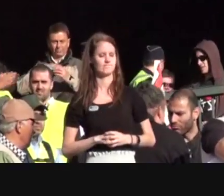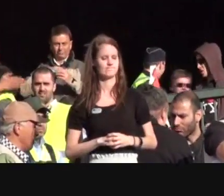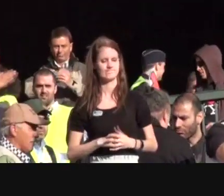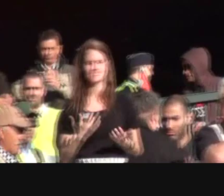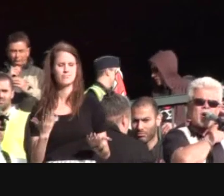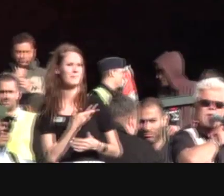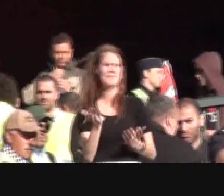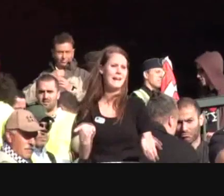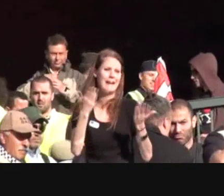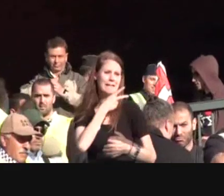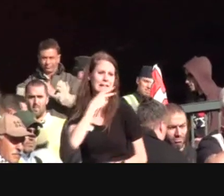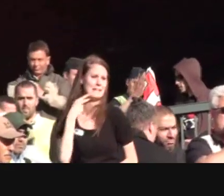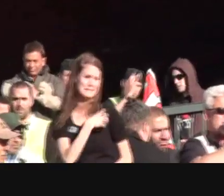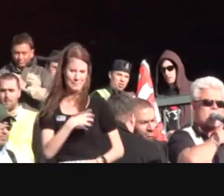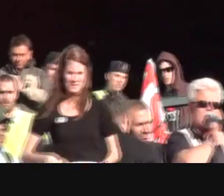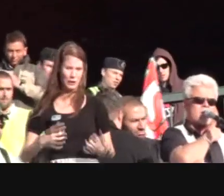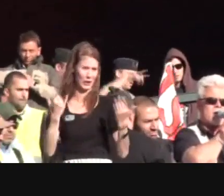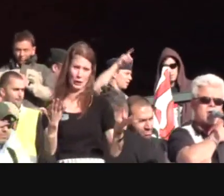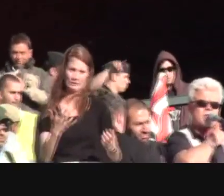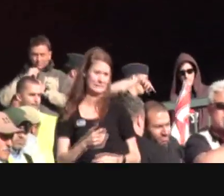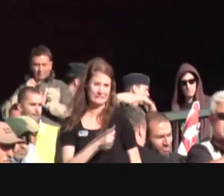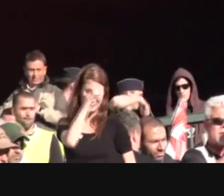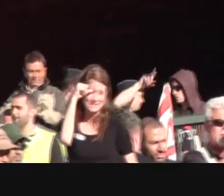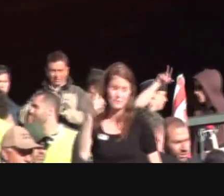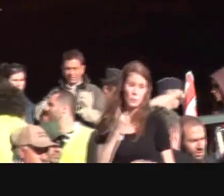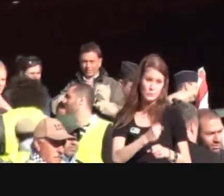Det kan inte vara lätt att vara israelisk ambassadör idag.